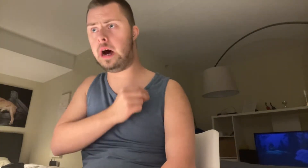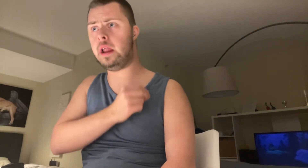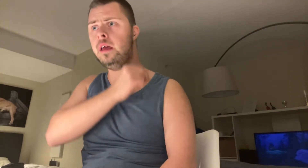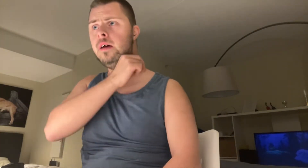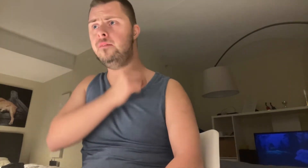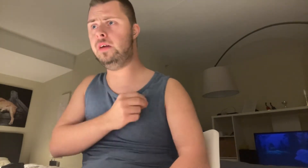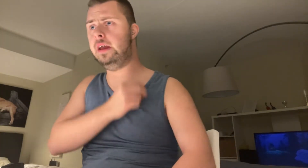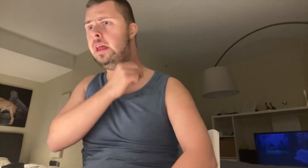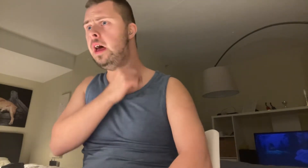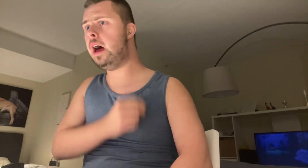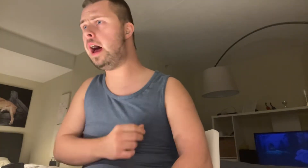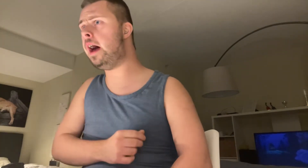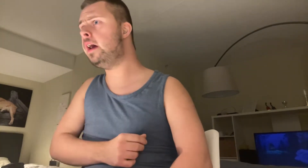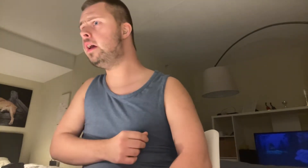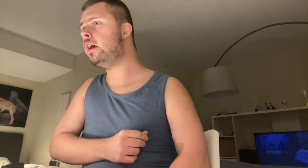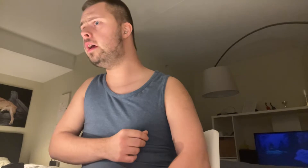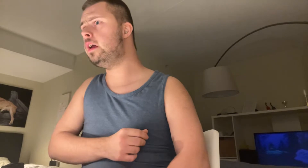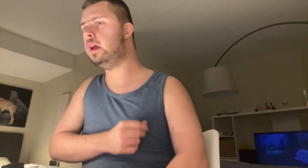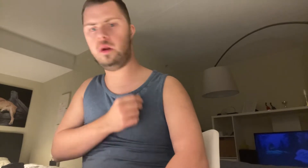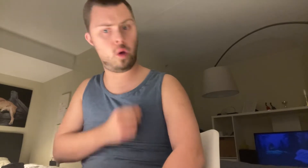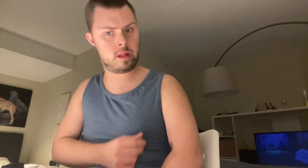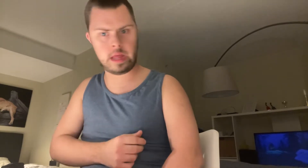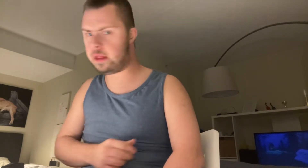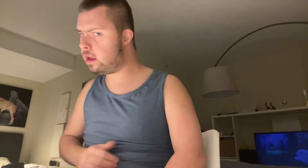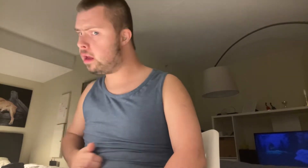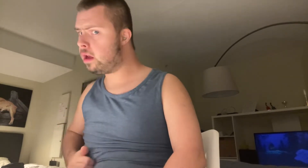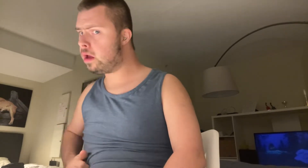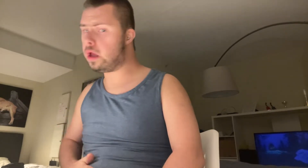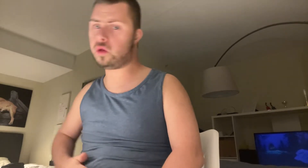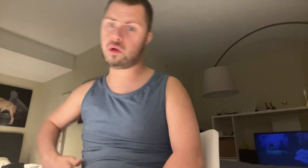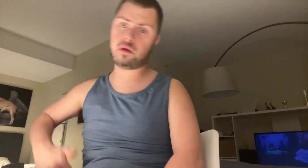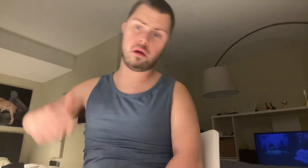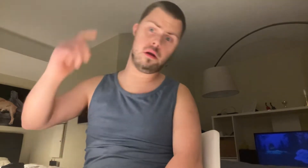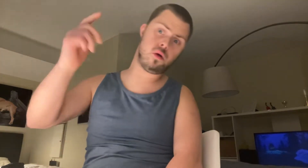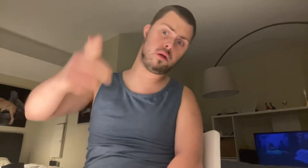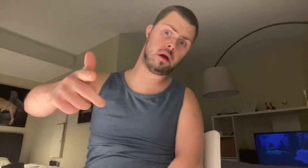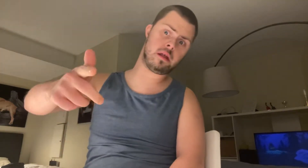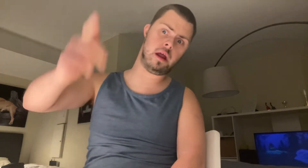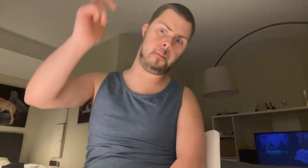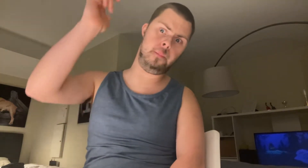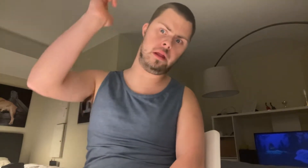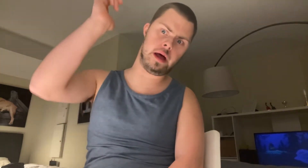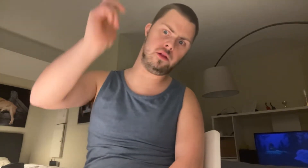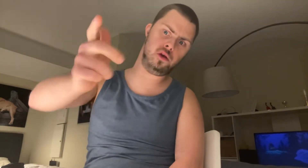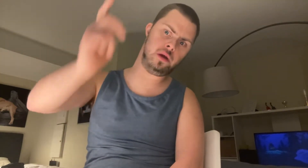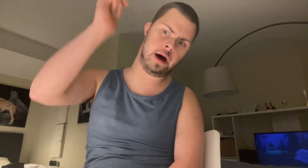Avslutar vid här låten. Då ska du säga